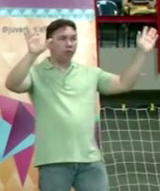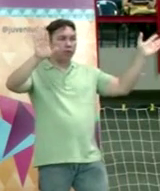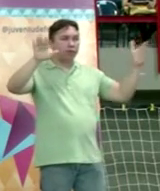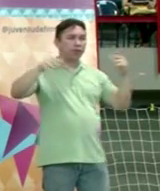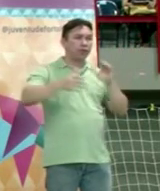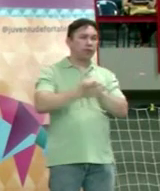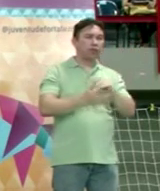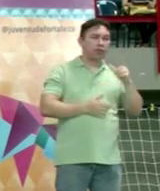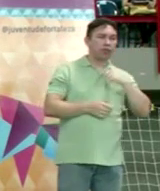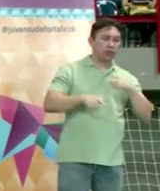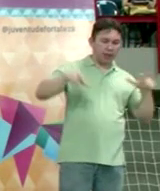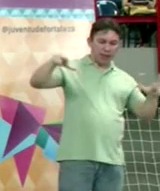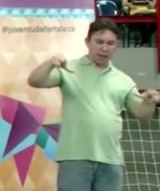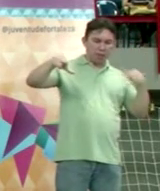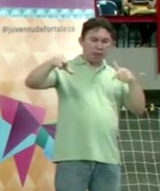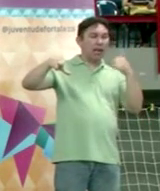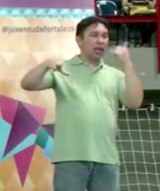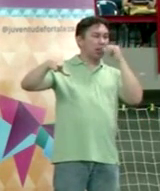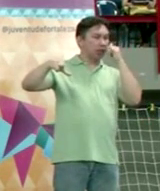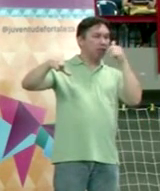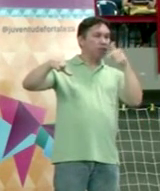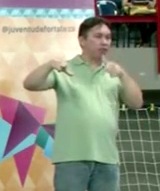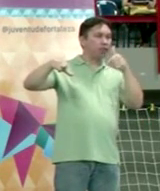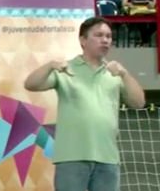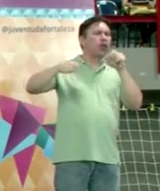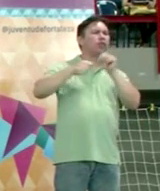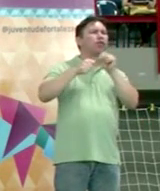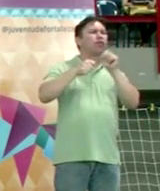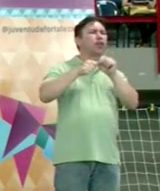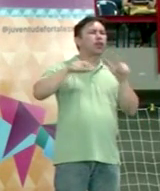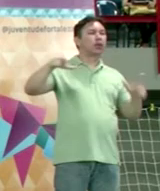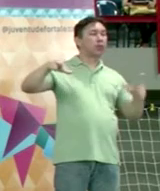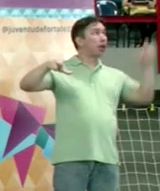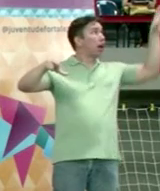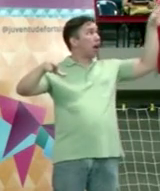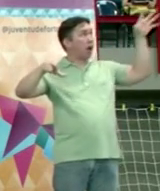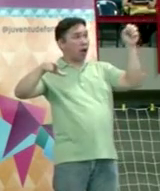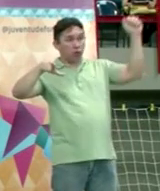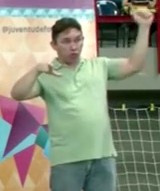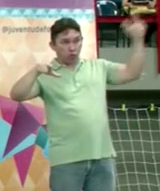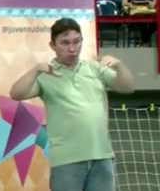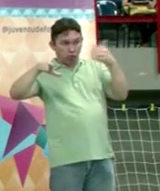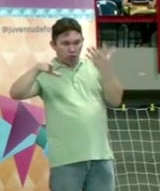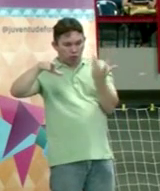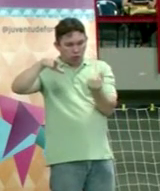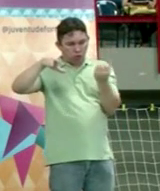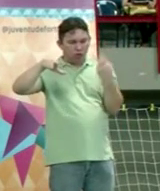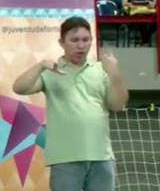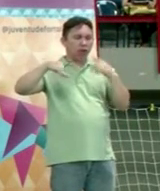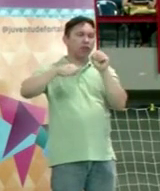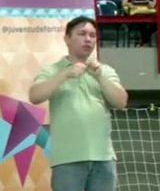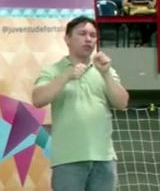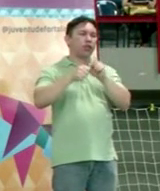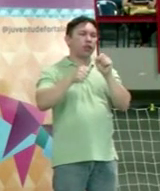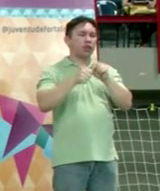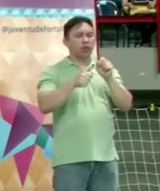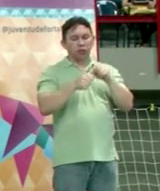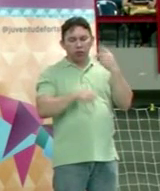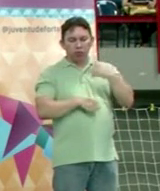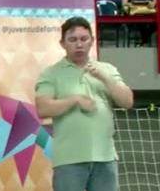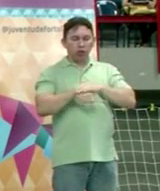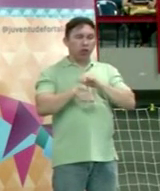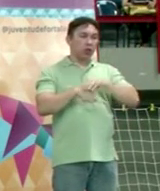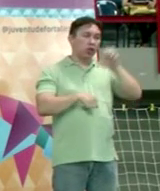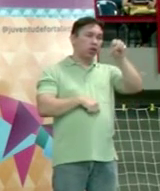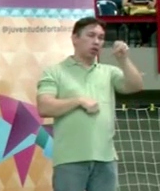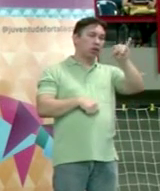Essas placas de energia solar, elas são feitas de quê? De silício, né? Tiago, mas